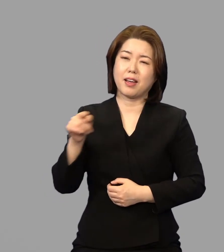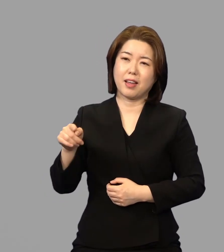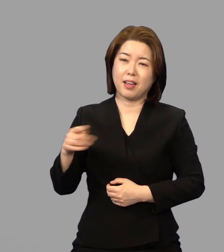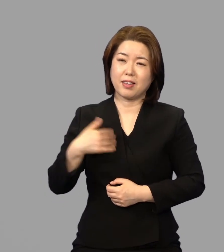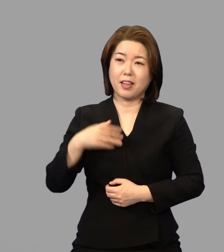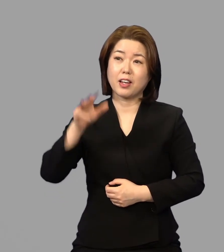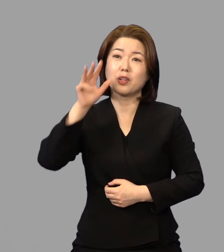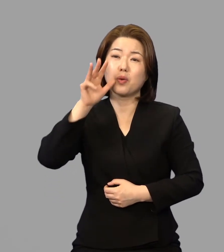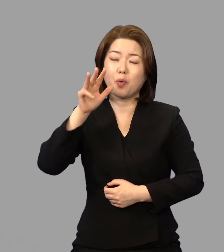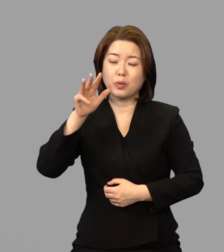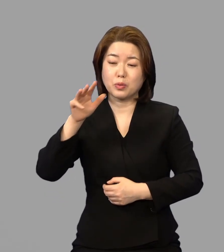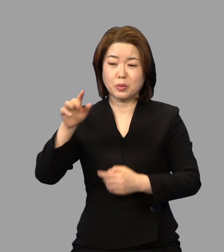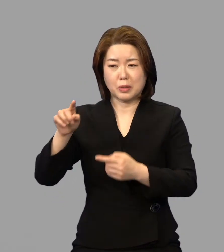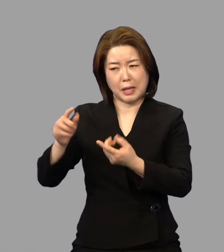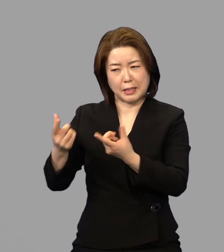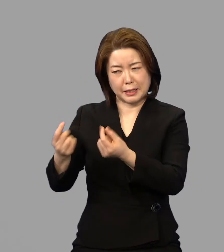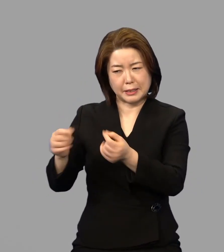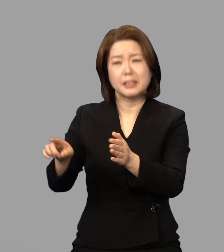여호수아의 신앙이구나.